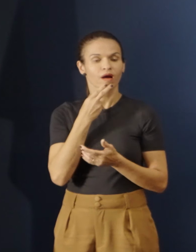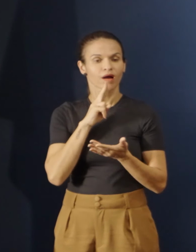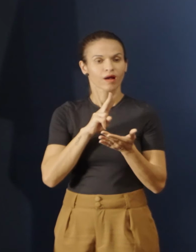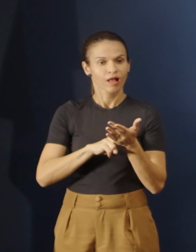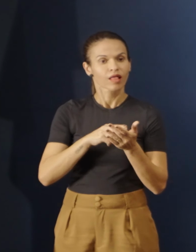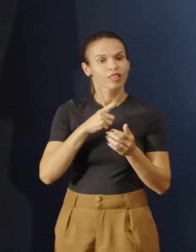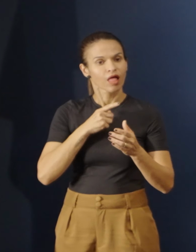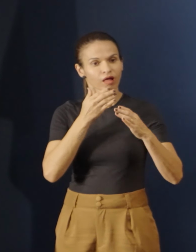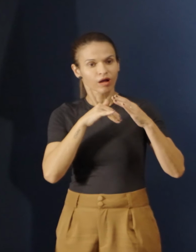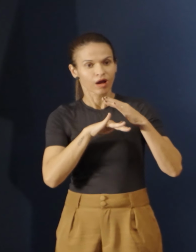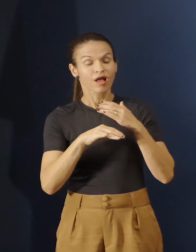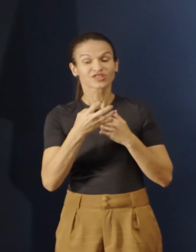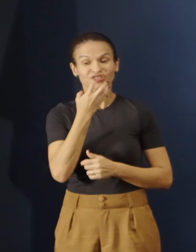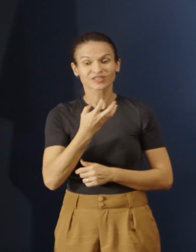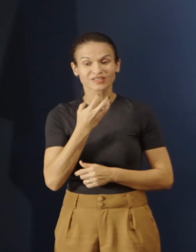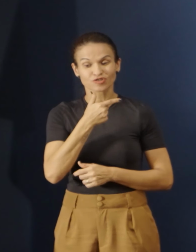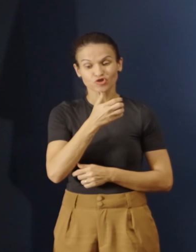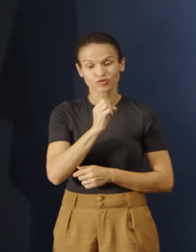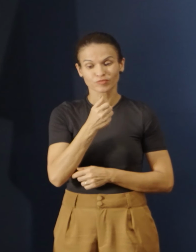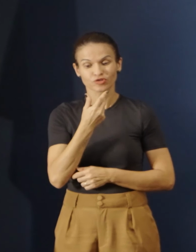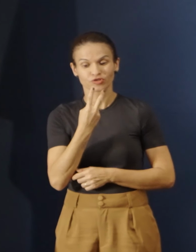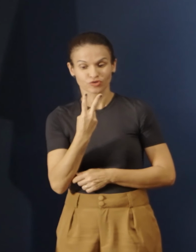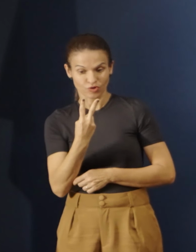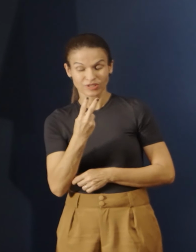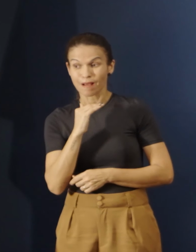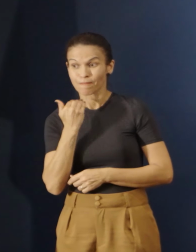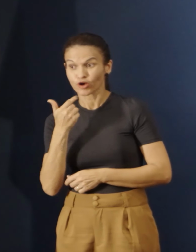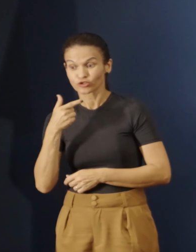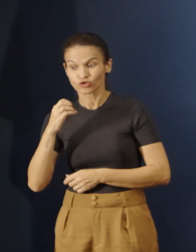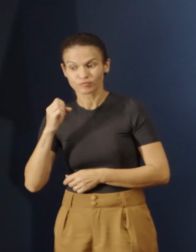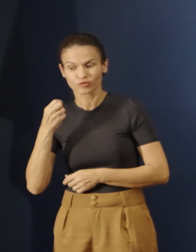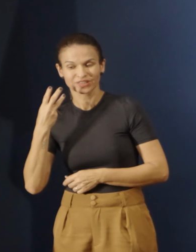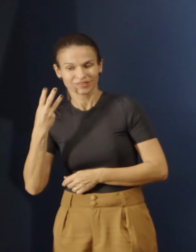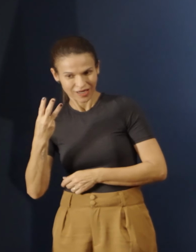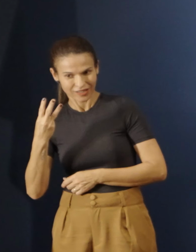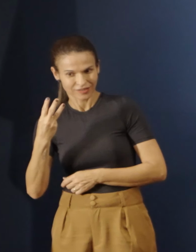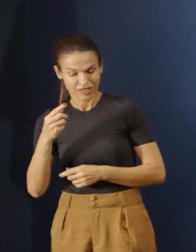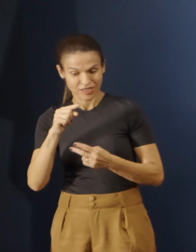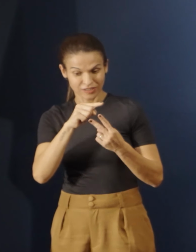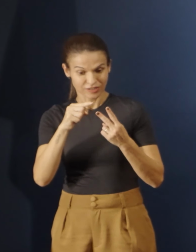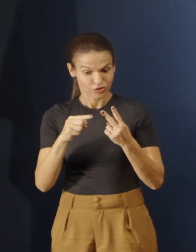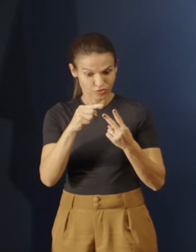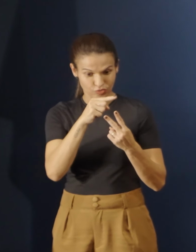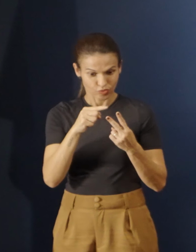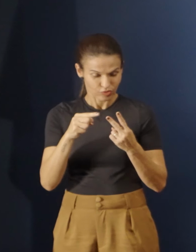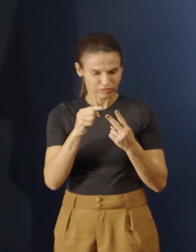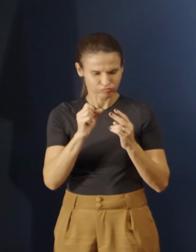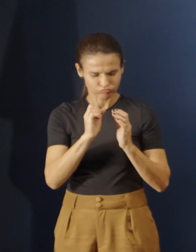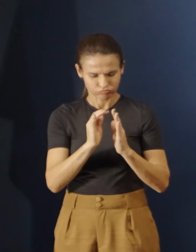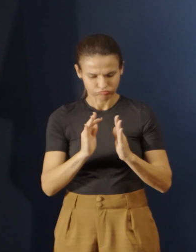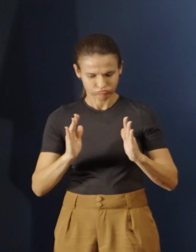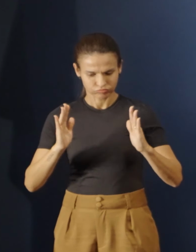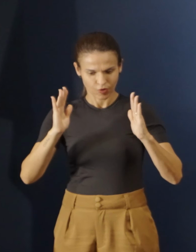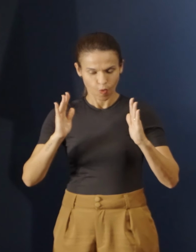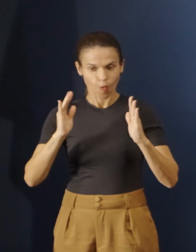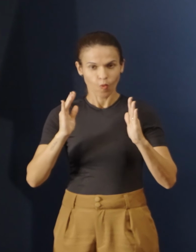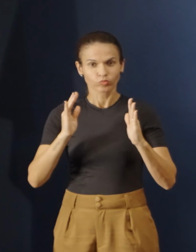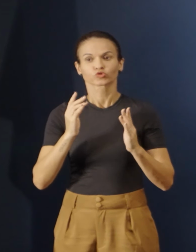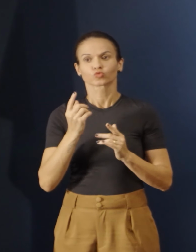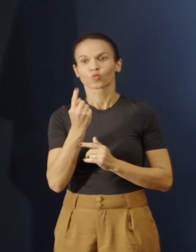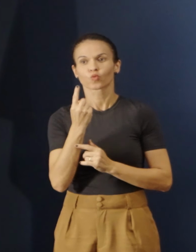da Hilda Hilst é de dezembro de 2002, ela morre em 2003. Então, esses dois, eu acho que cronologicamente, foram os dois últimos